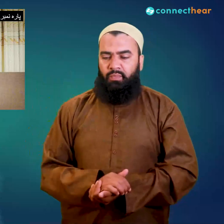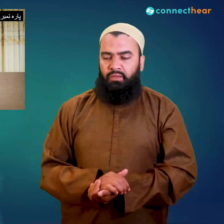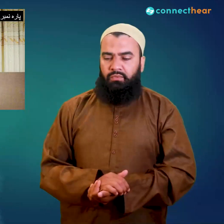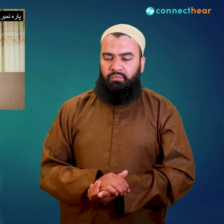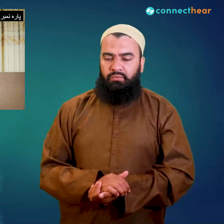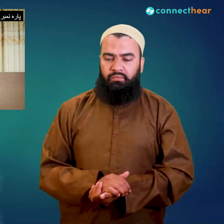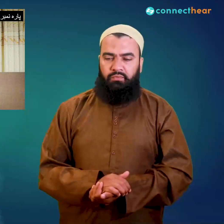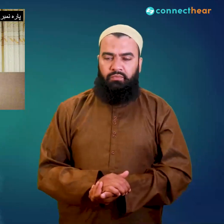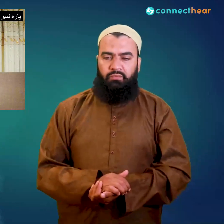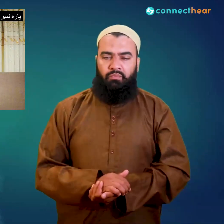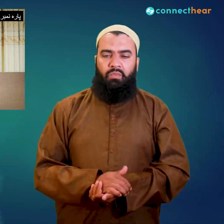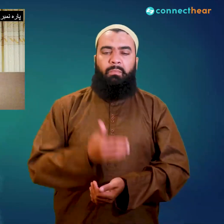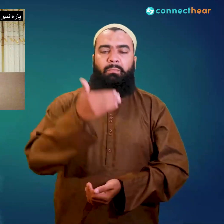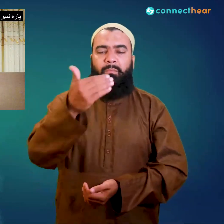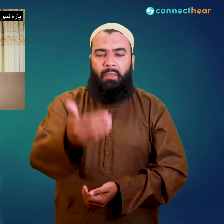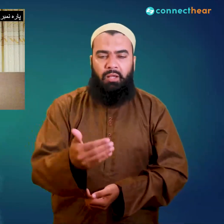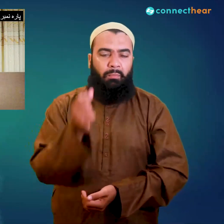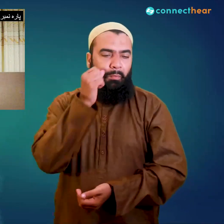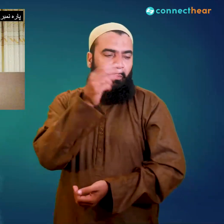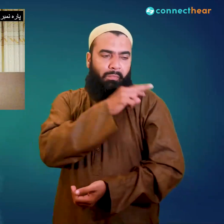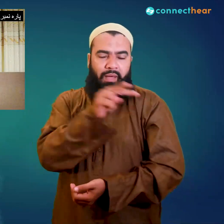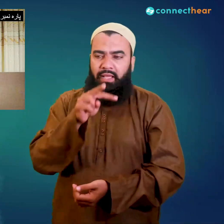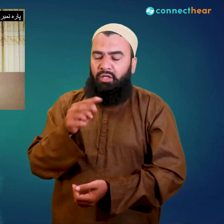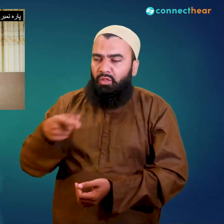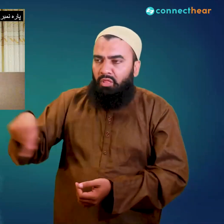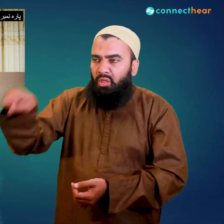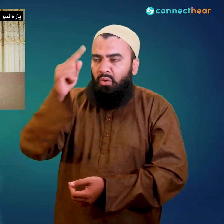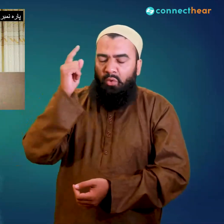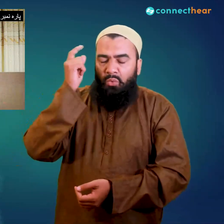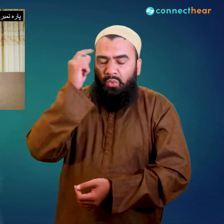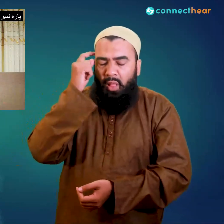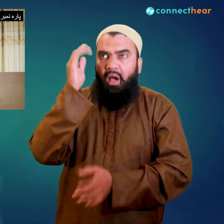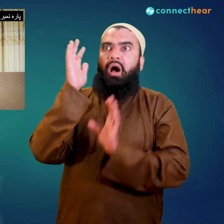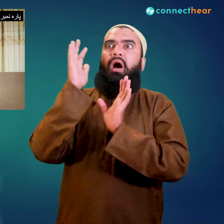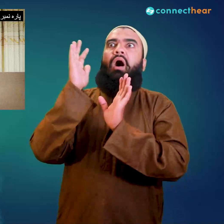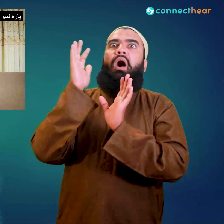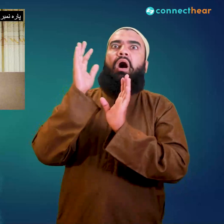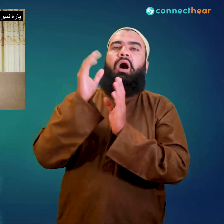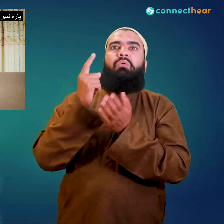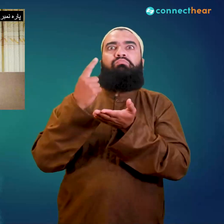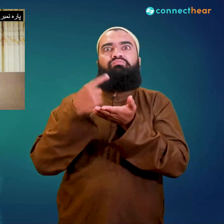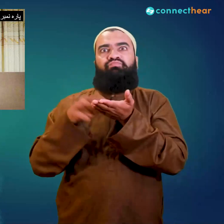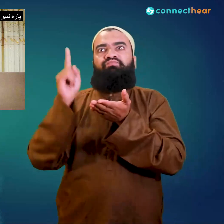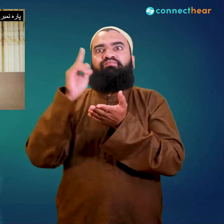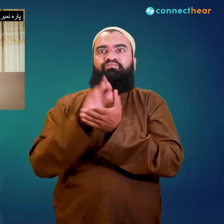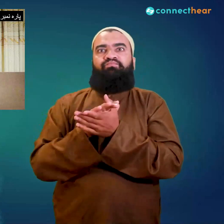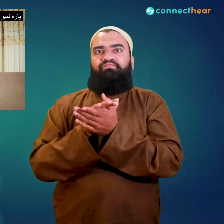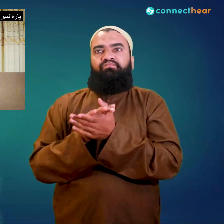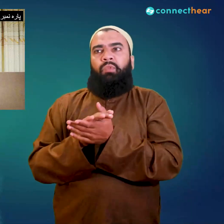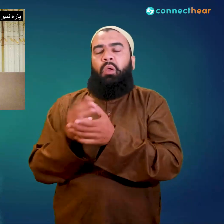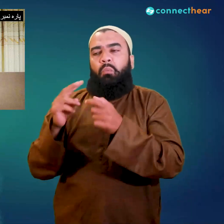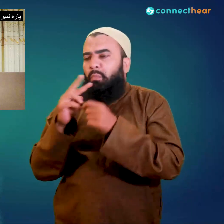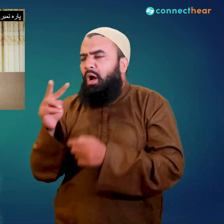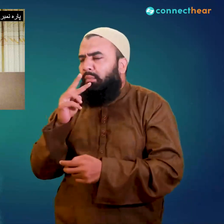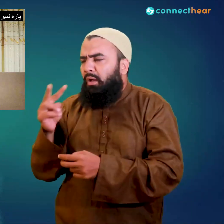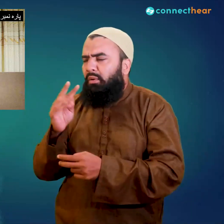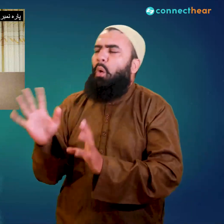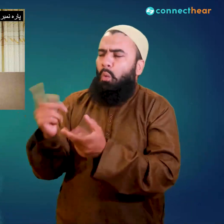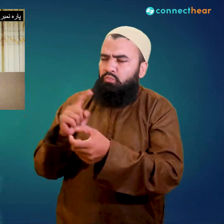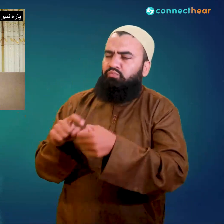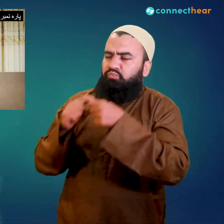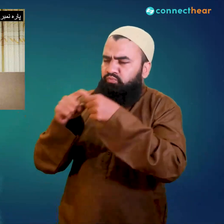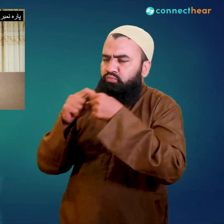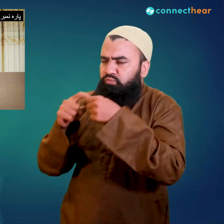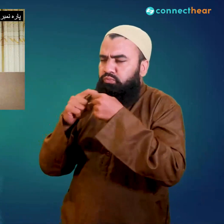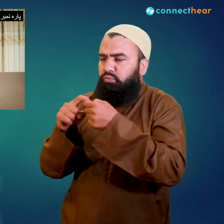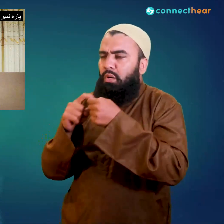سے، اور بھائیوں کو اس سے معلوم ہو گیا تھا کہ یعقوب علیہ السلام کی بینائی چلی گئی ہے یوسف علیہ